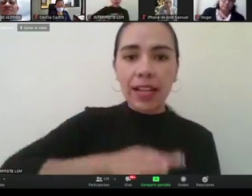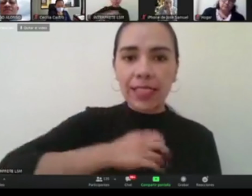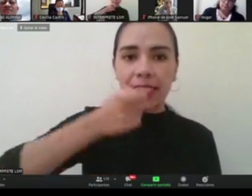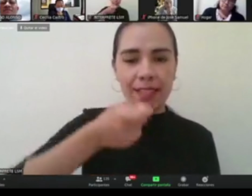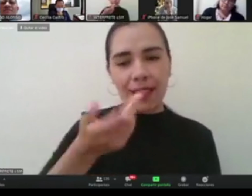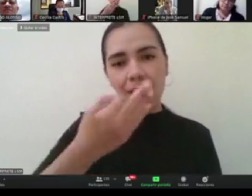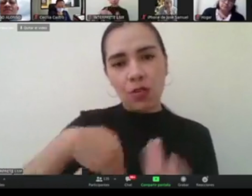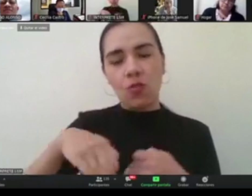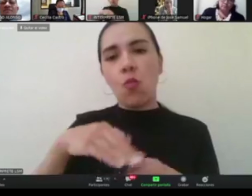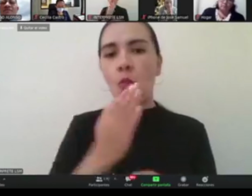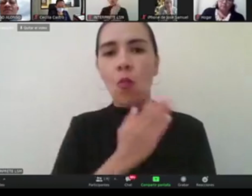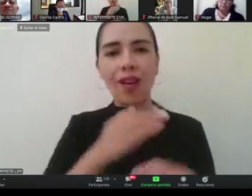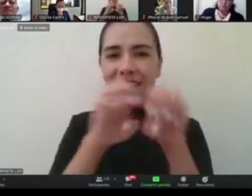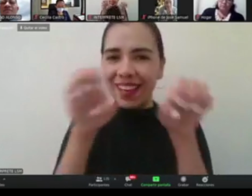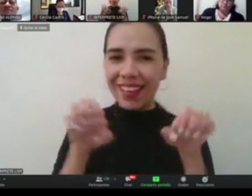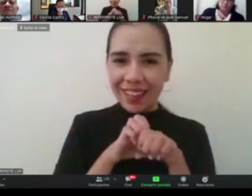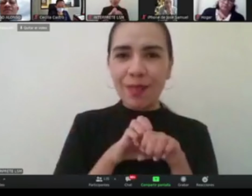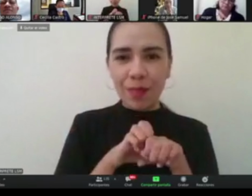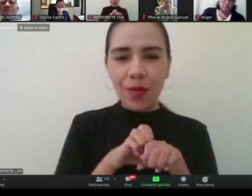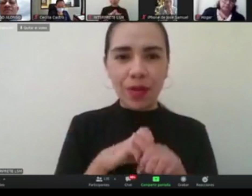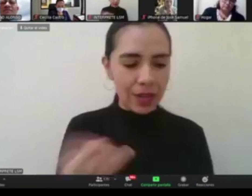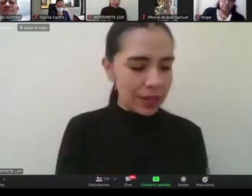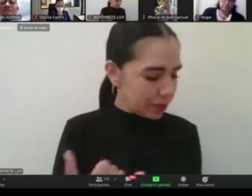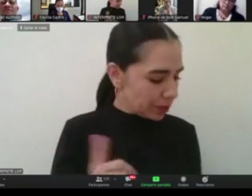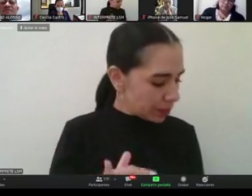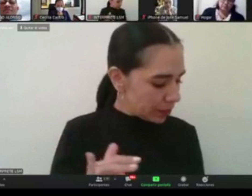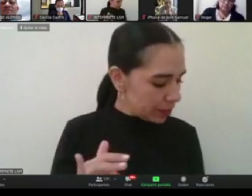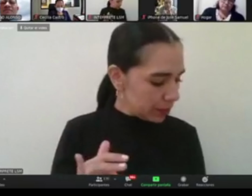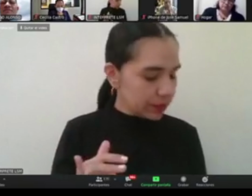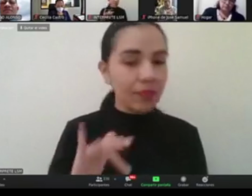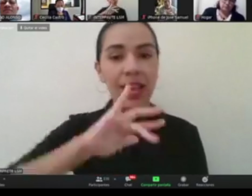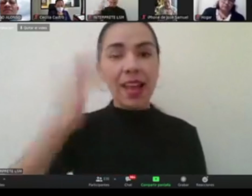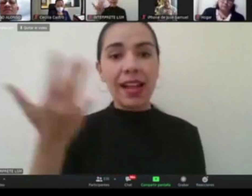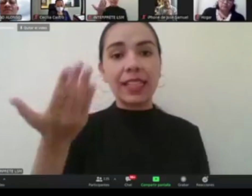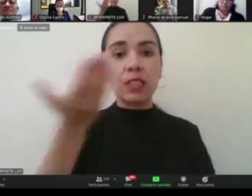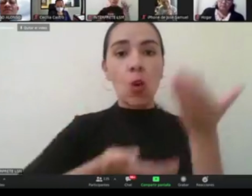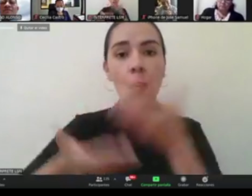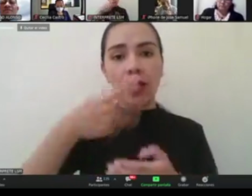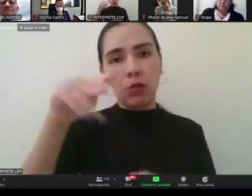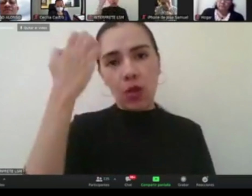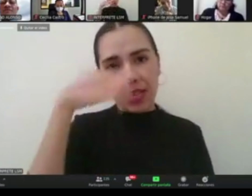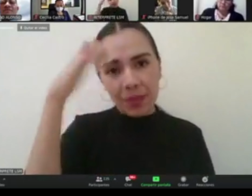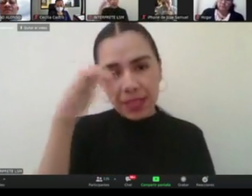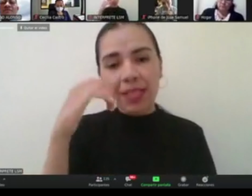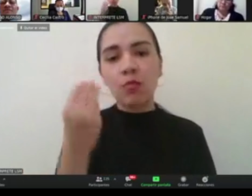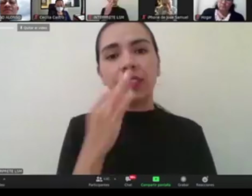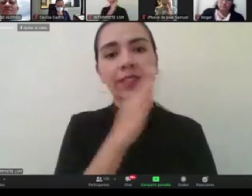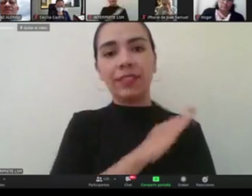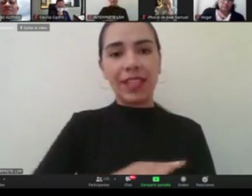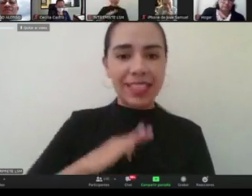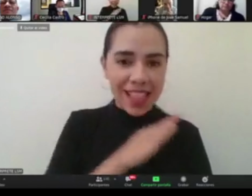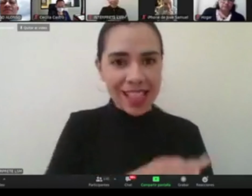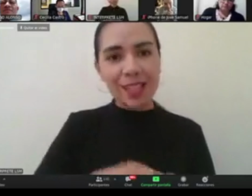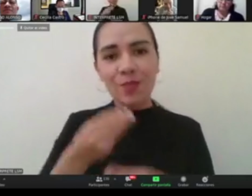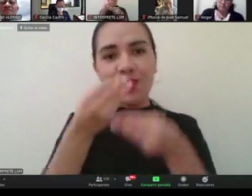gran equipo y les da las gracias por compartir sus experiencias. Y bueno, felicitaciones y